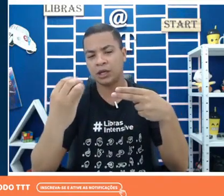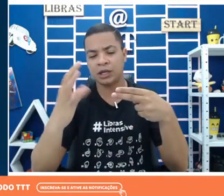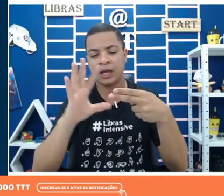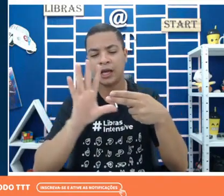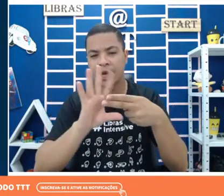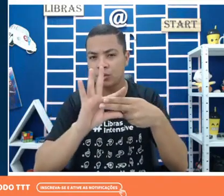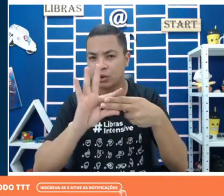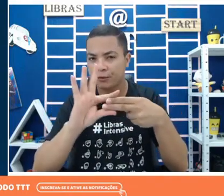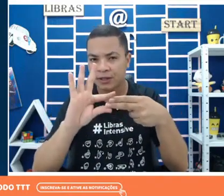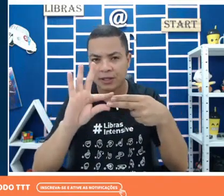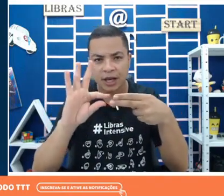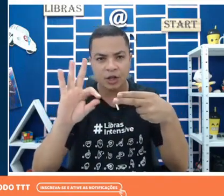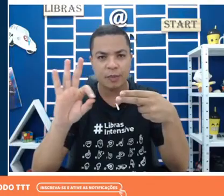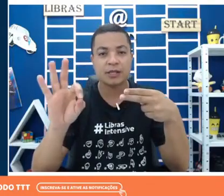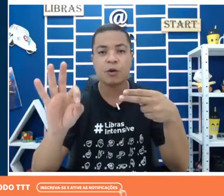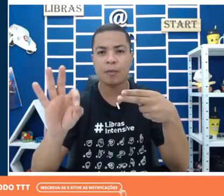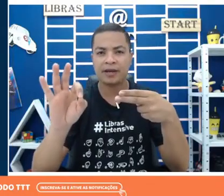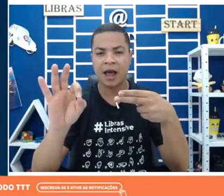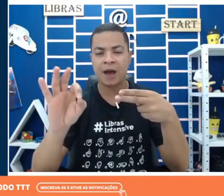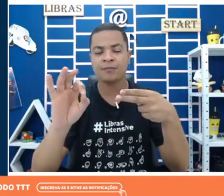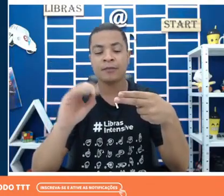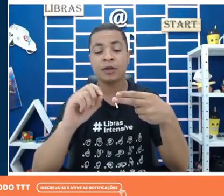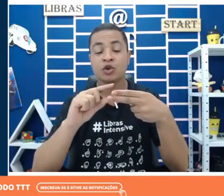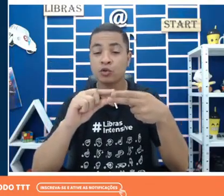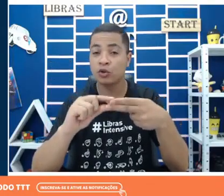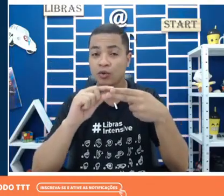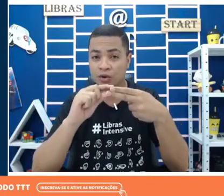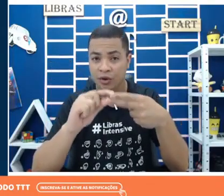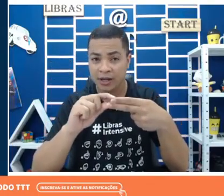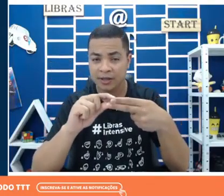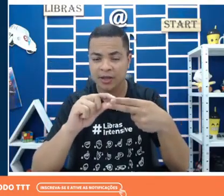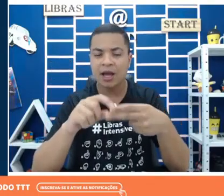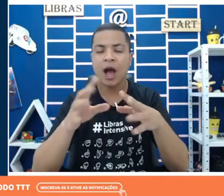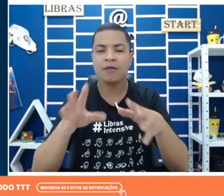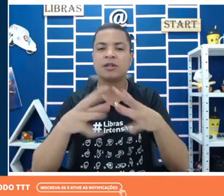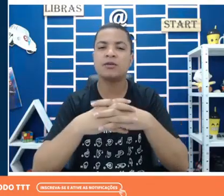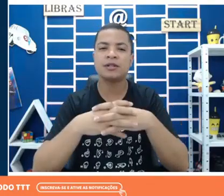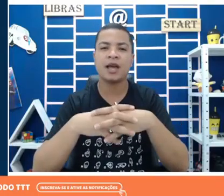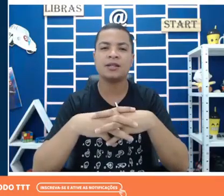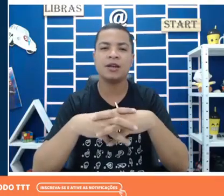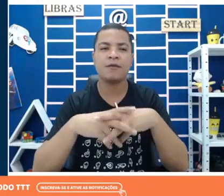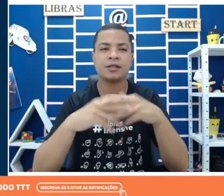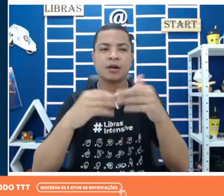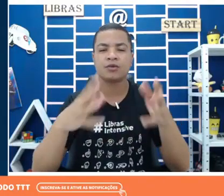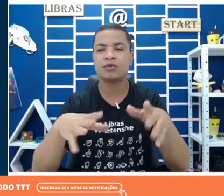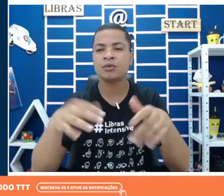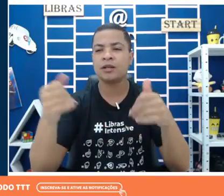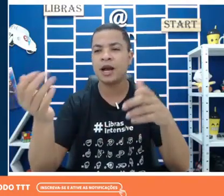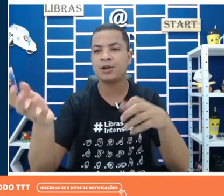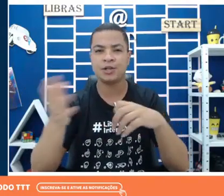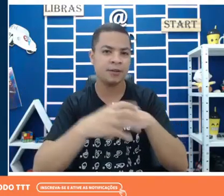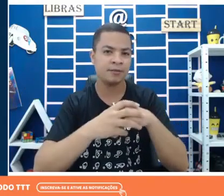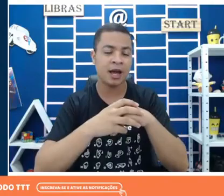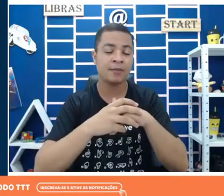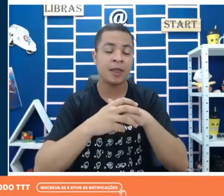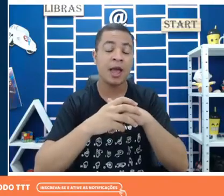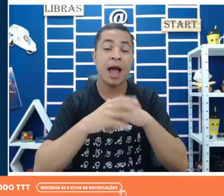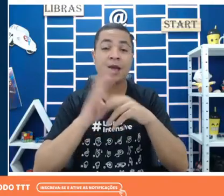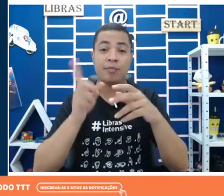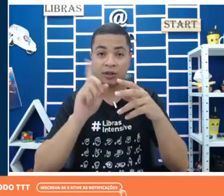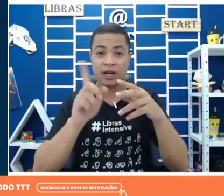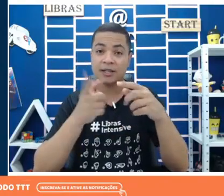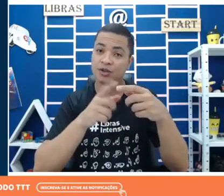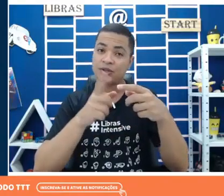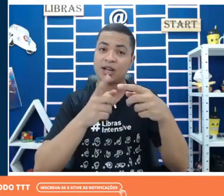de outra. É o suficiente para se completar. Juntou os dois, aí você consegue, sim, conversar com o surdo, interagir, tá?